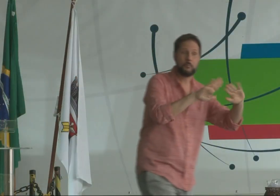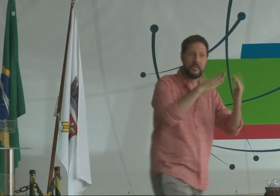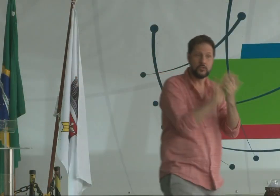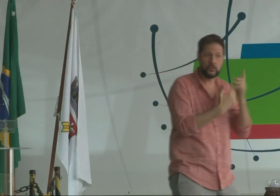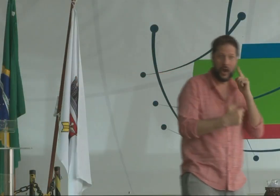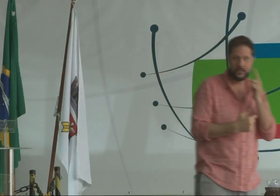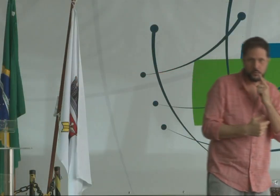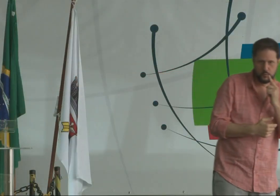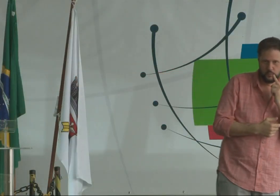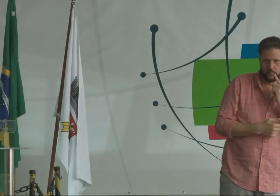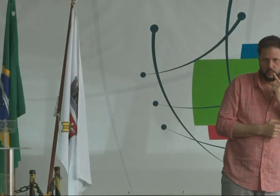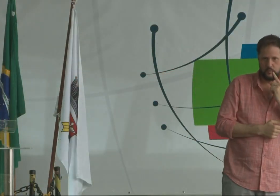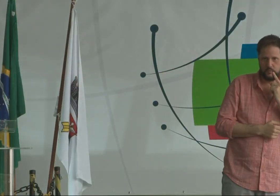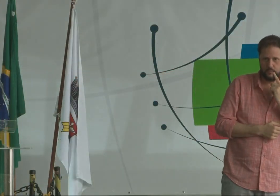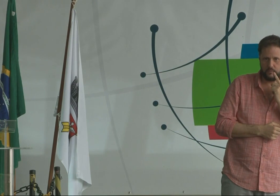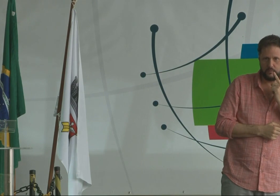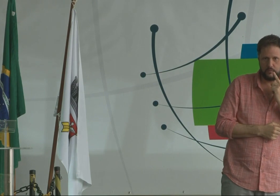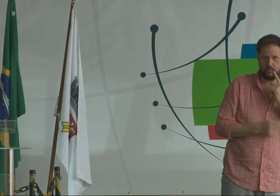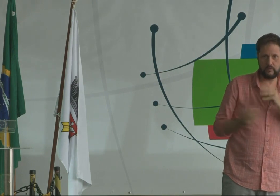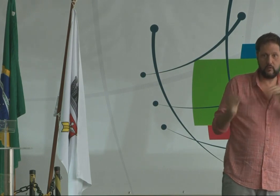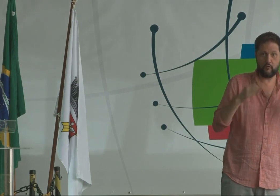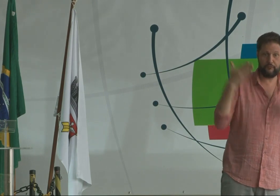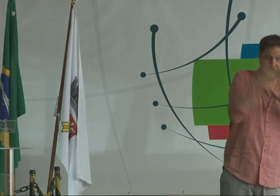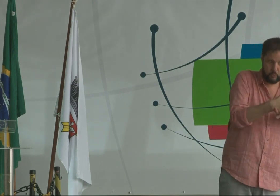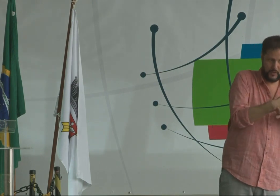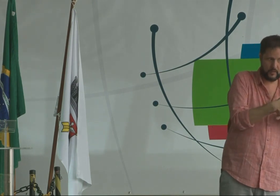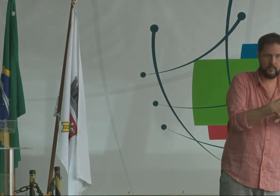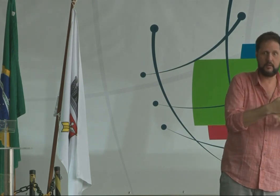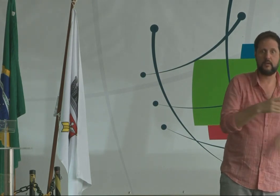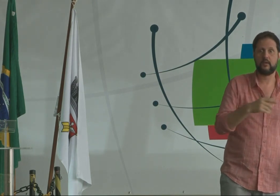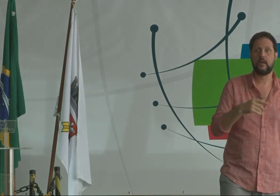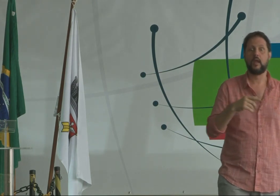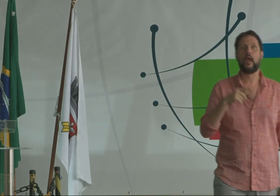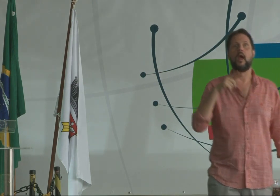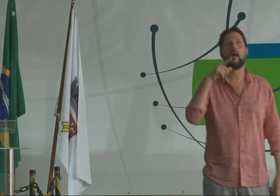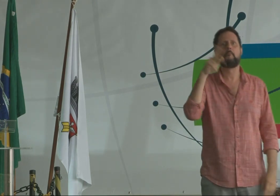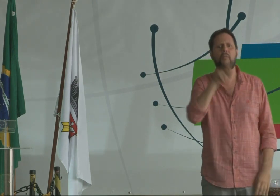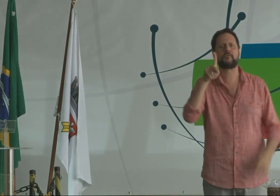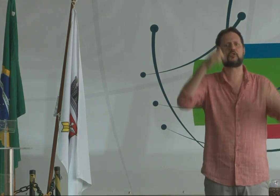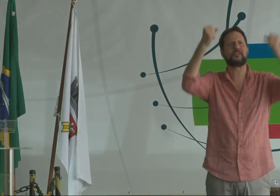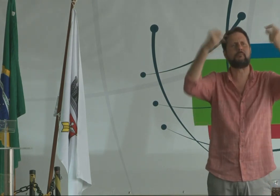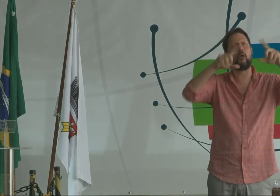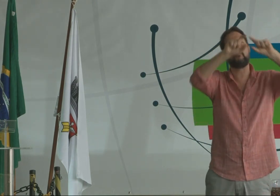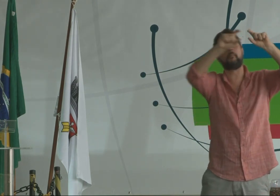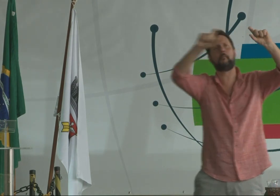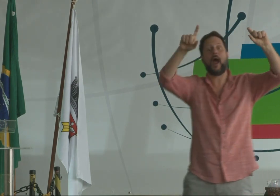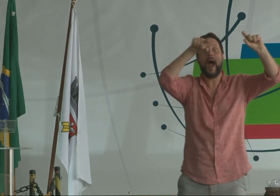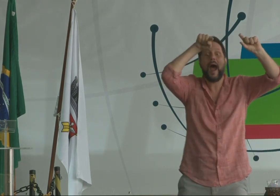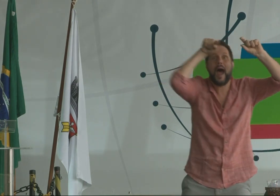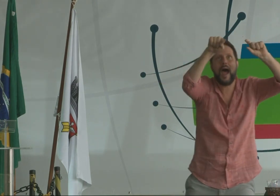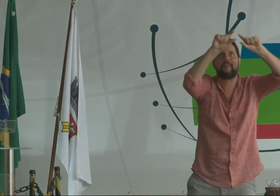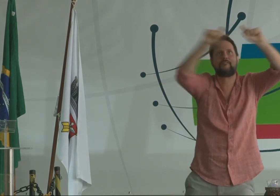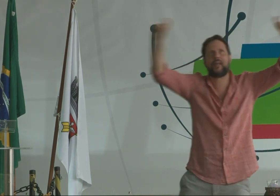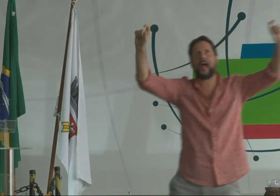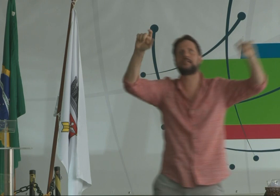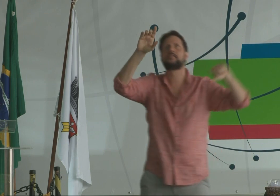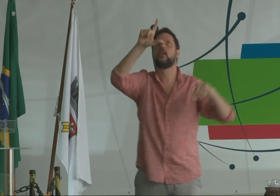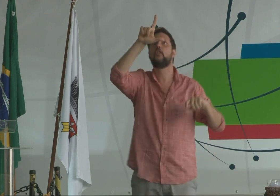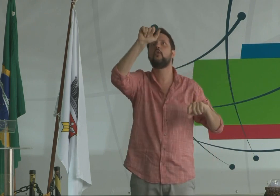visual. Agora, pré-escola de surdos, quando eu visei na escola, o professor explicava a frase, cada